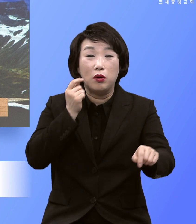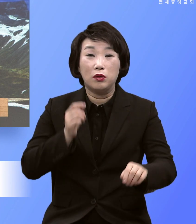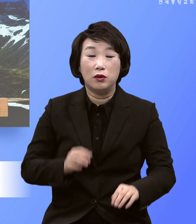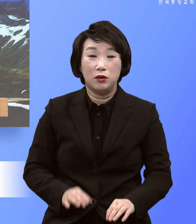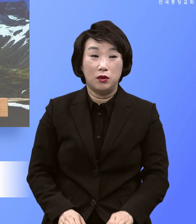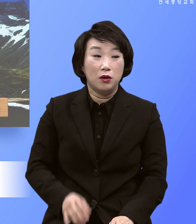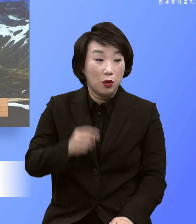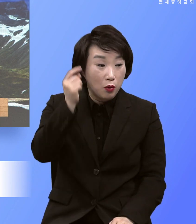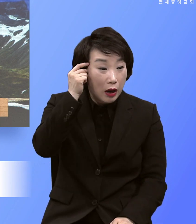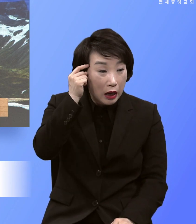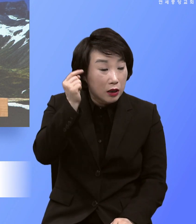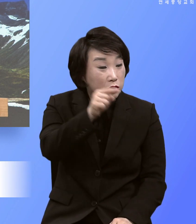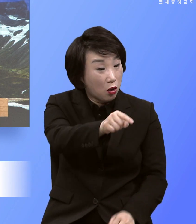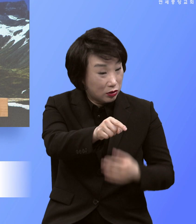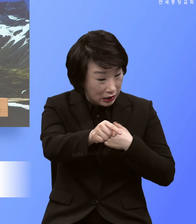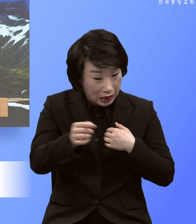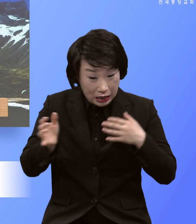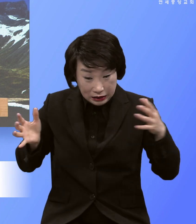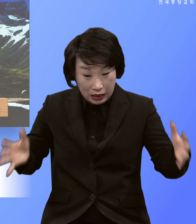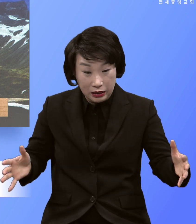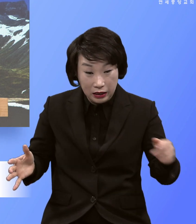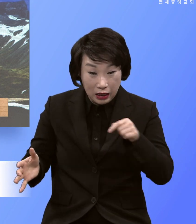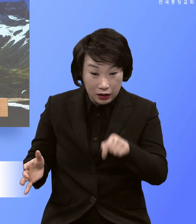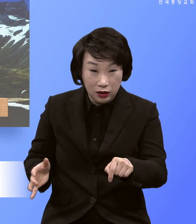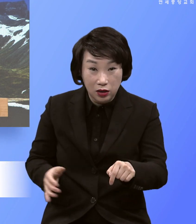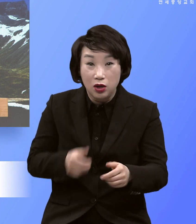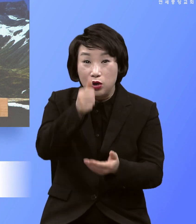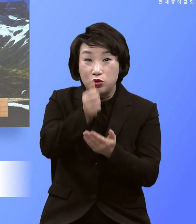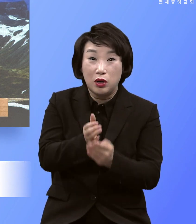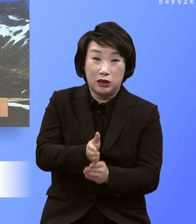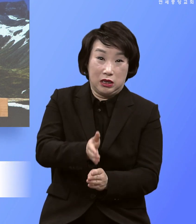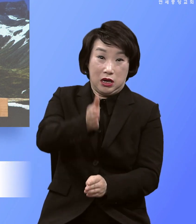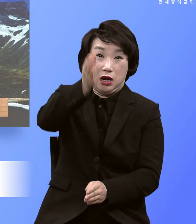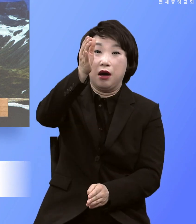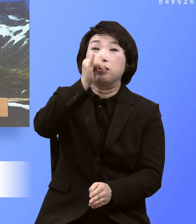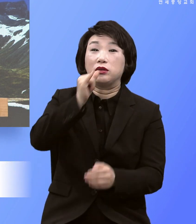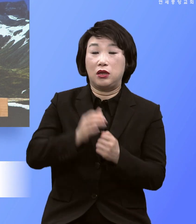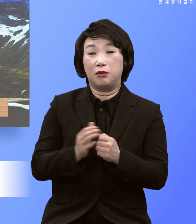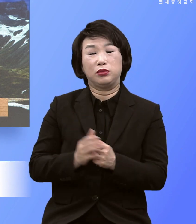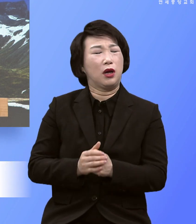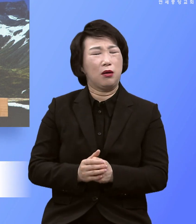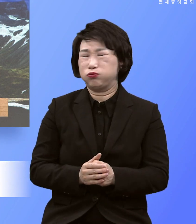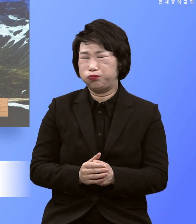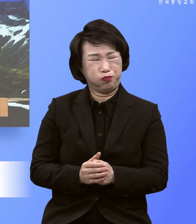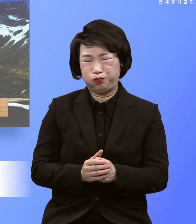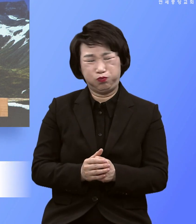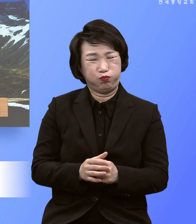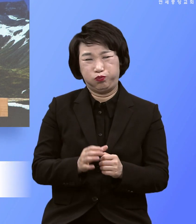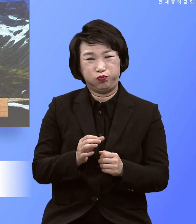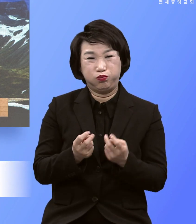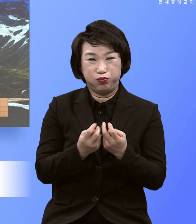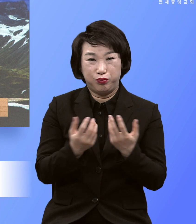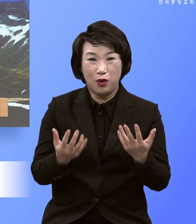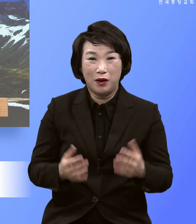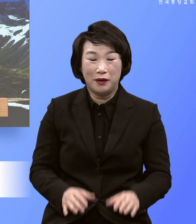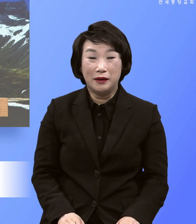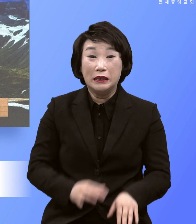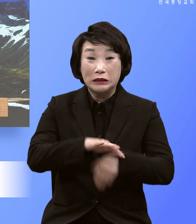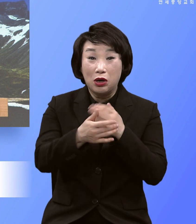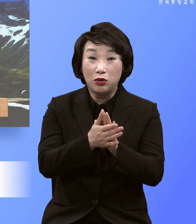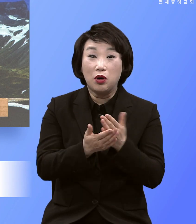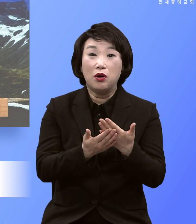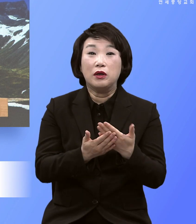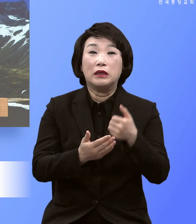것은 너와 나와 사이에 담에 가로막히기 때문이다. 그래서